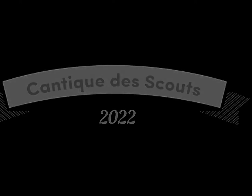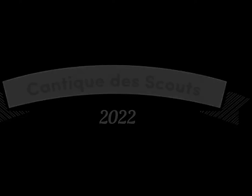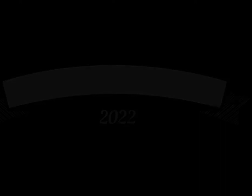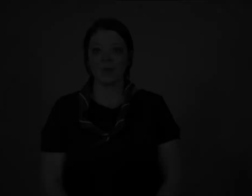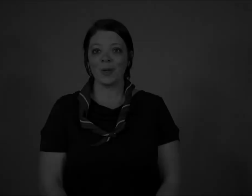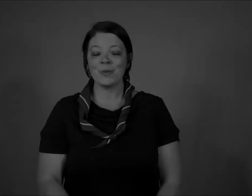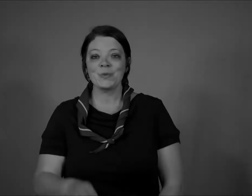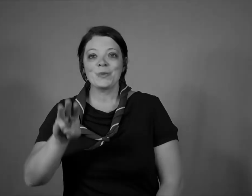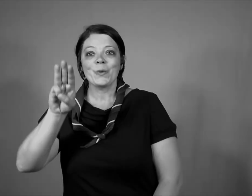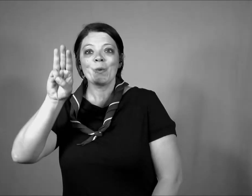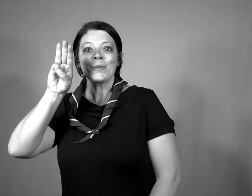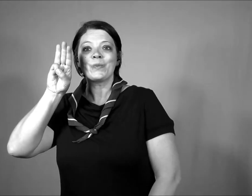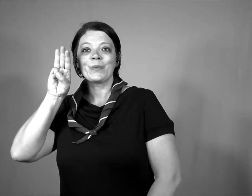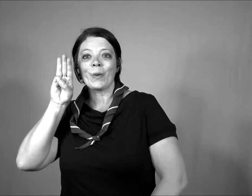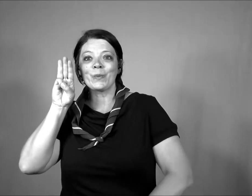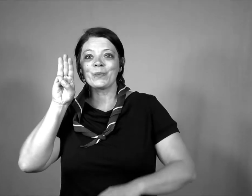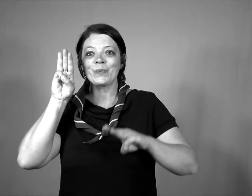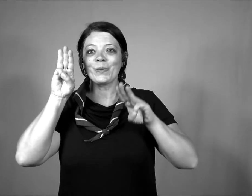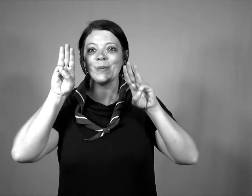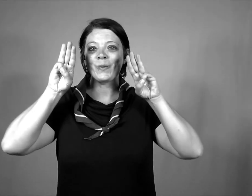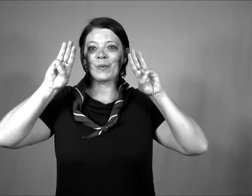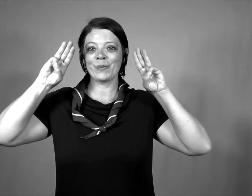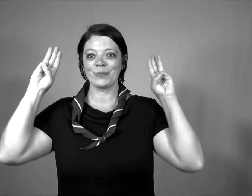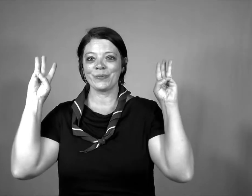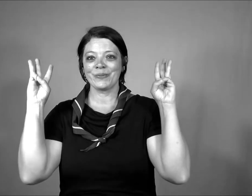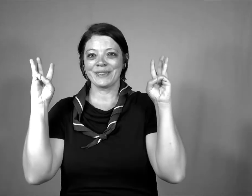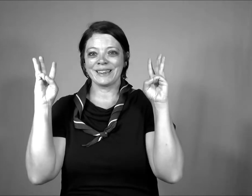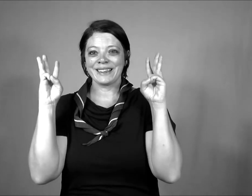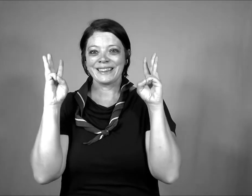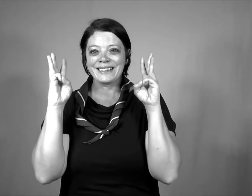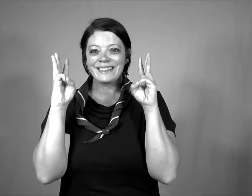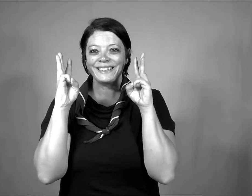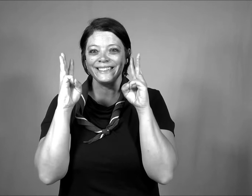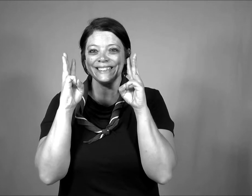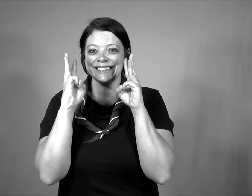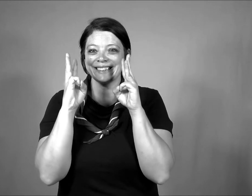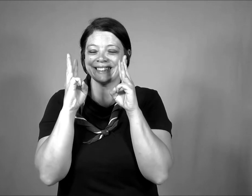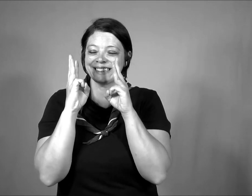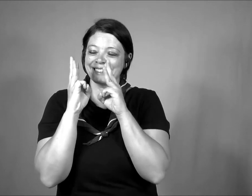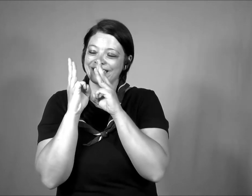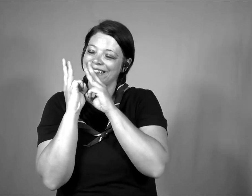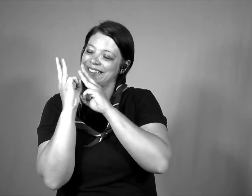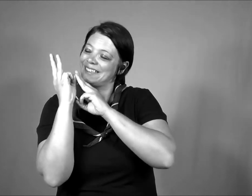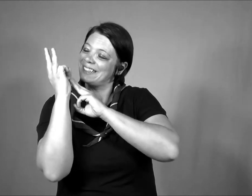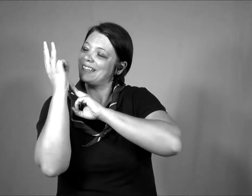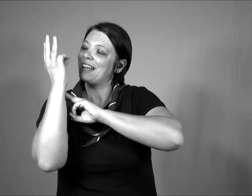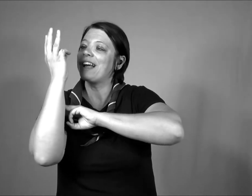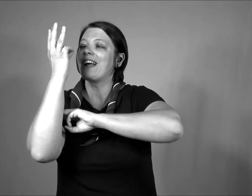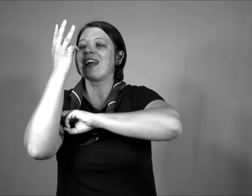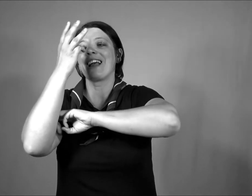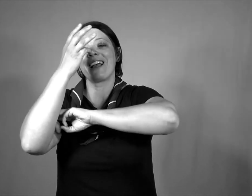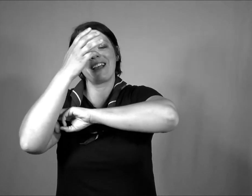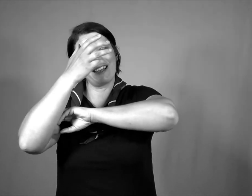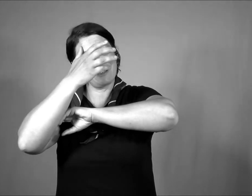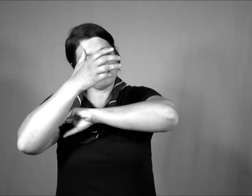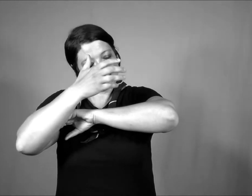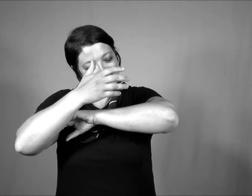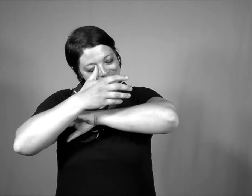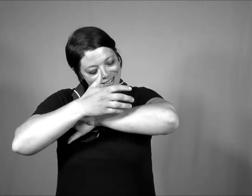Les scouts, nous voilà tous ensemble pour saluer la fin